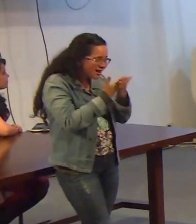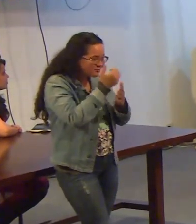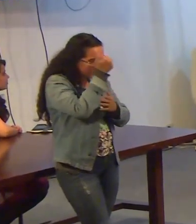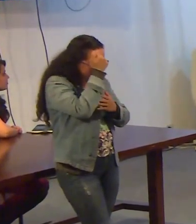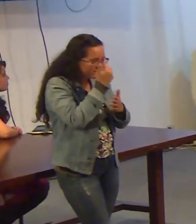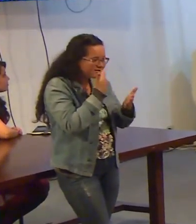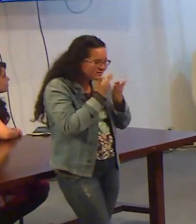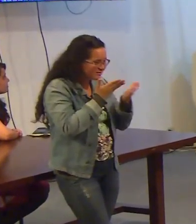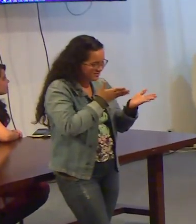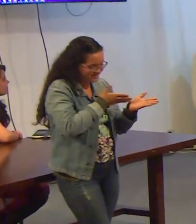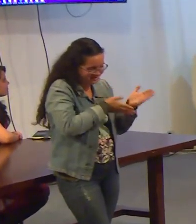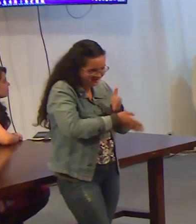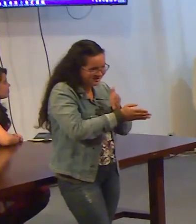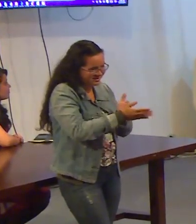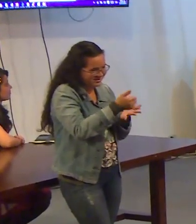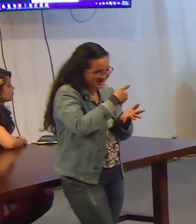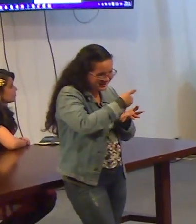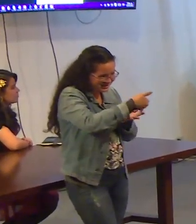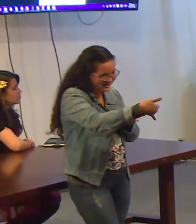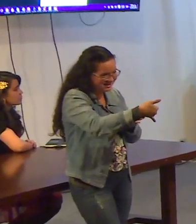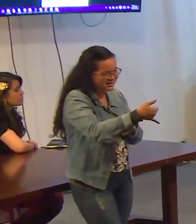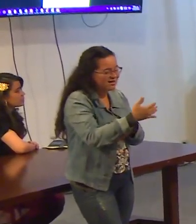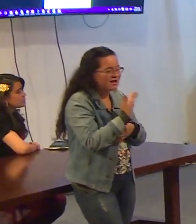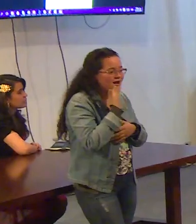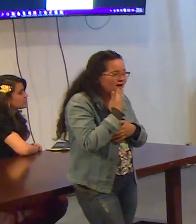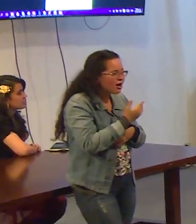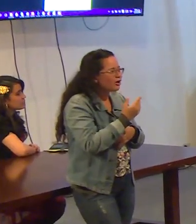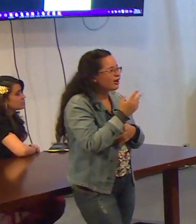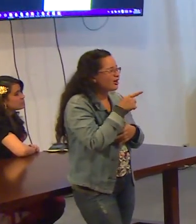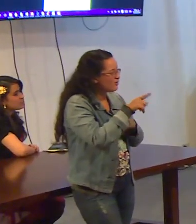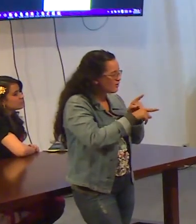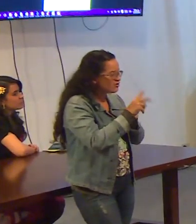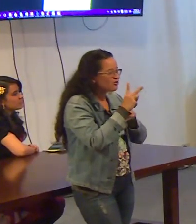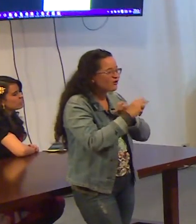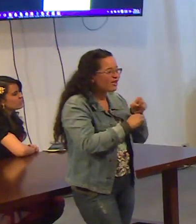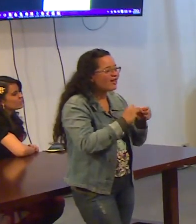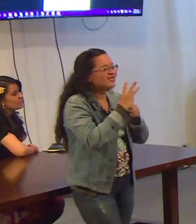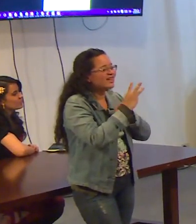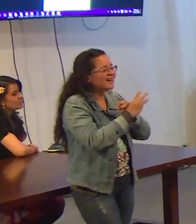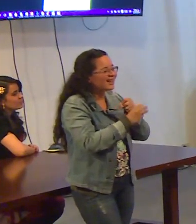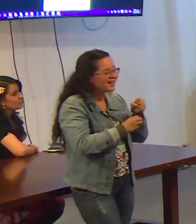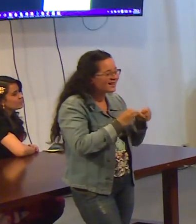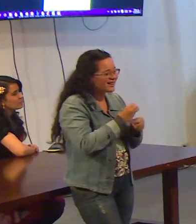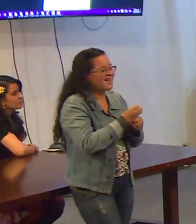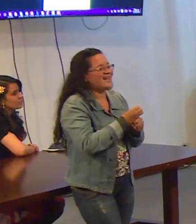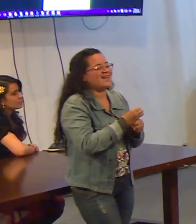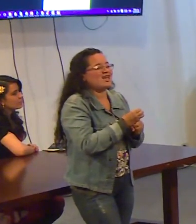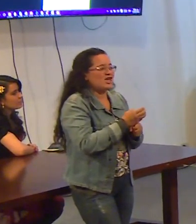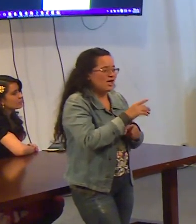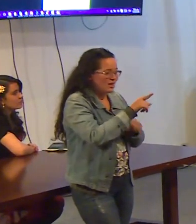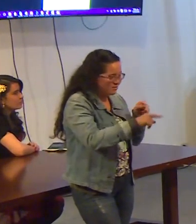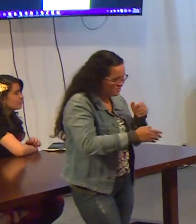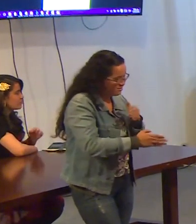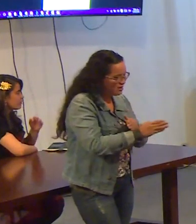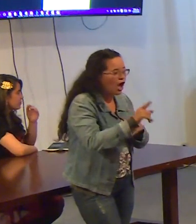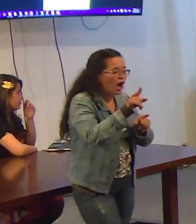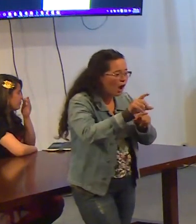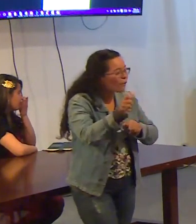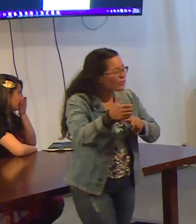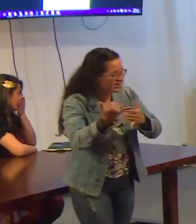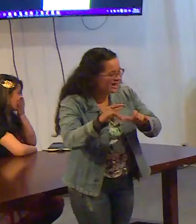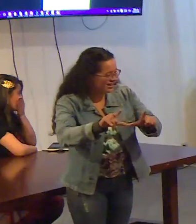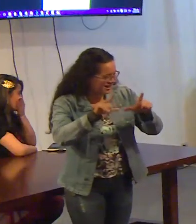permanentemente durante estos 2 años, 3 años, y algunos que a veces han sido egresados y vuelven y vienen y nos